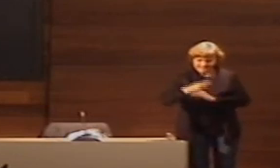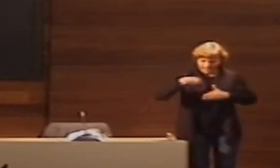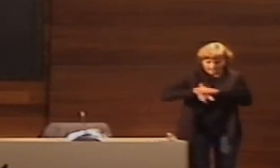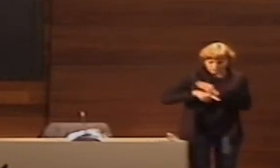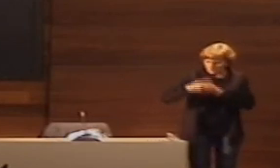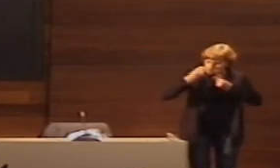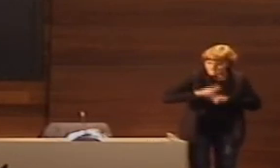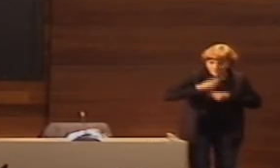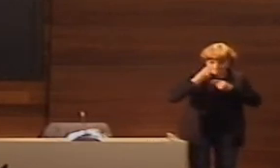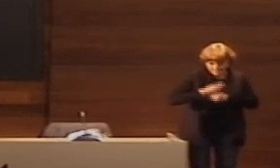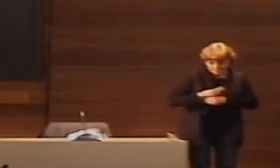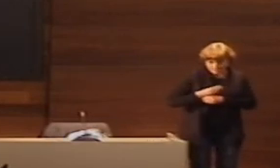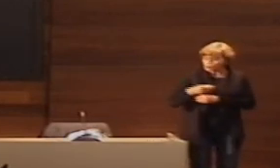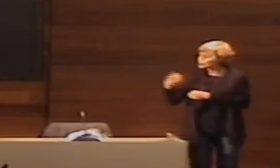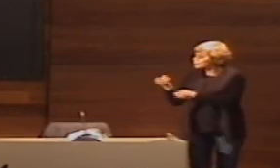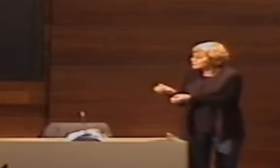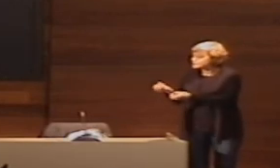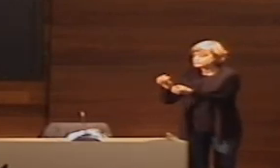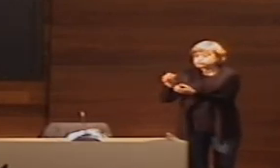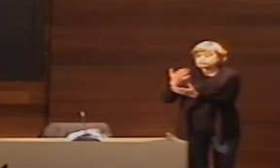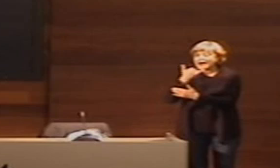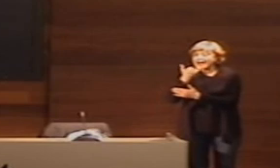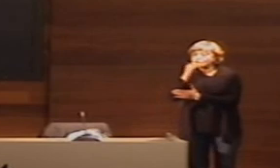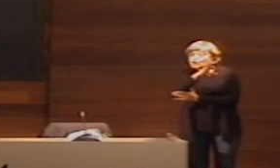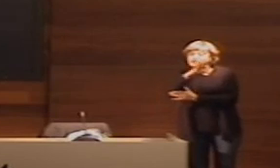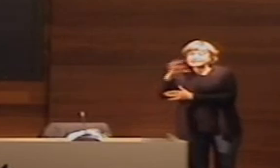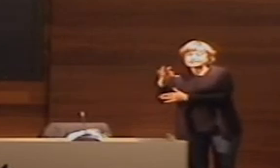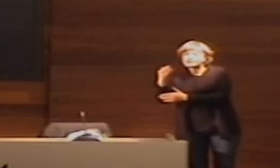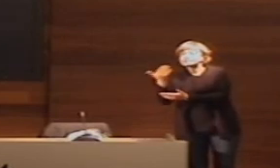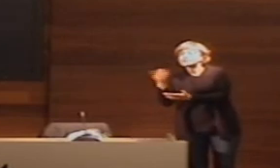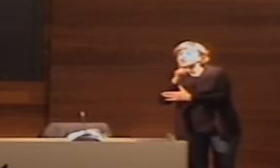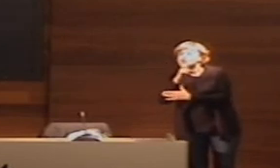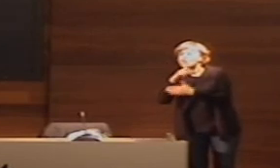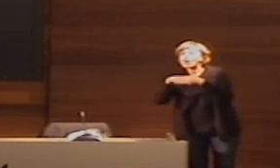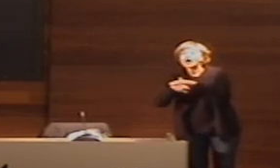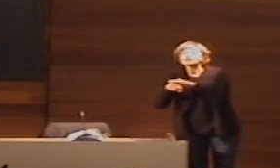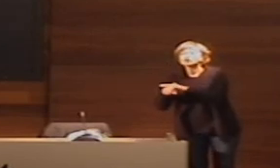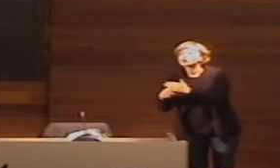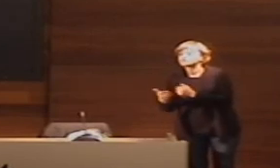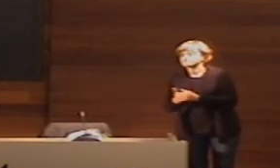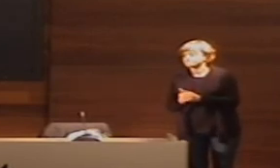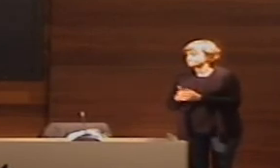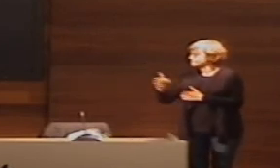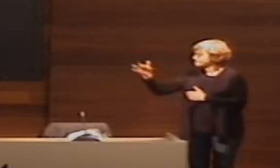sea referente para Donosti, para el año que viene, para el siguiente y para los futuros.